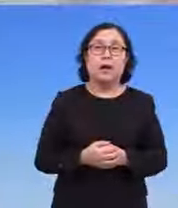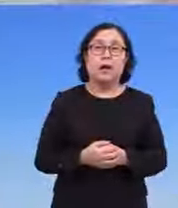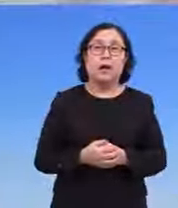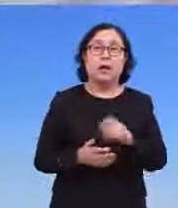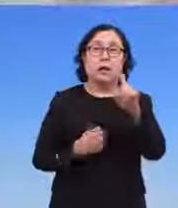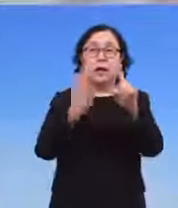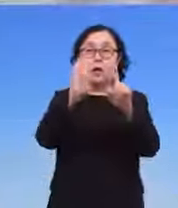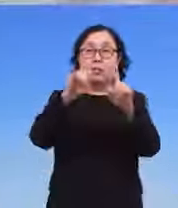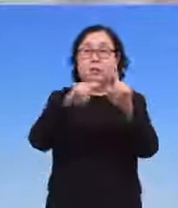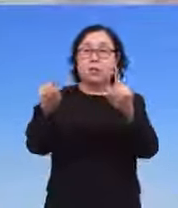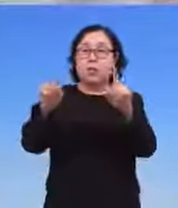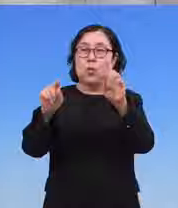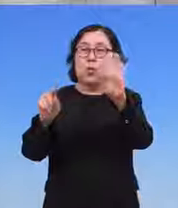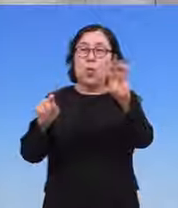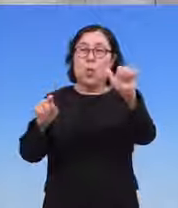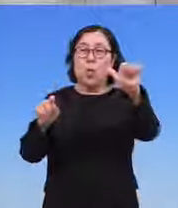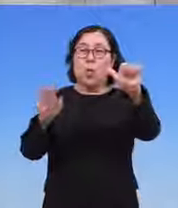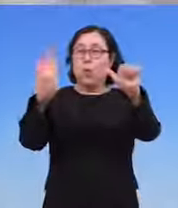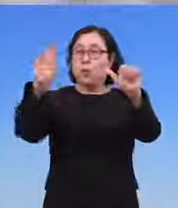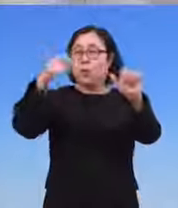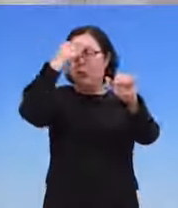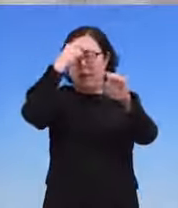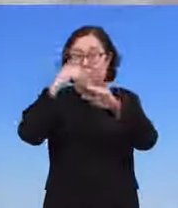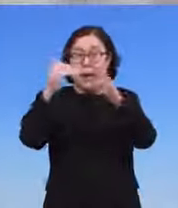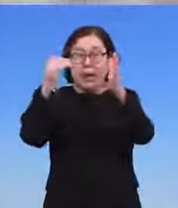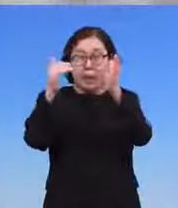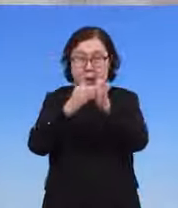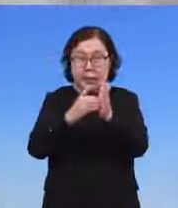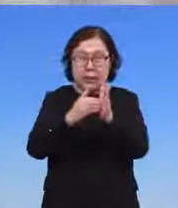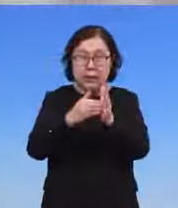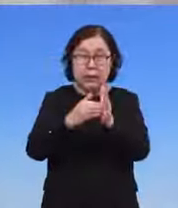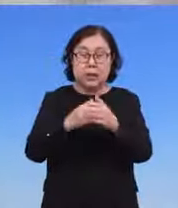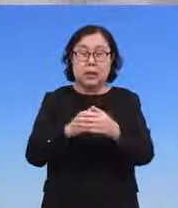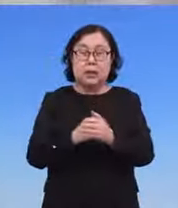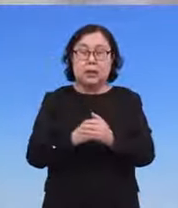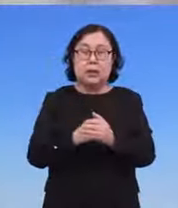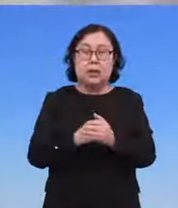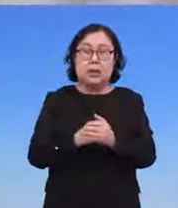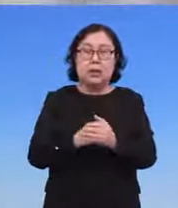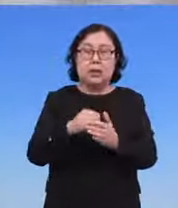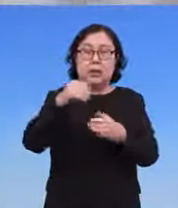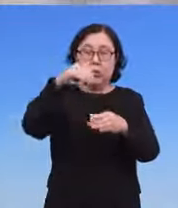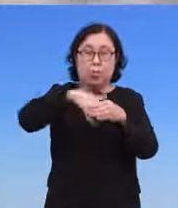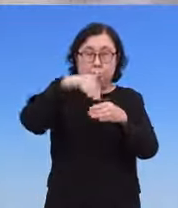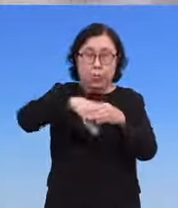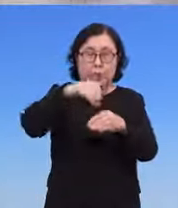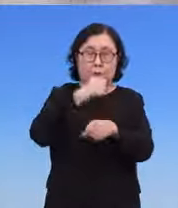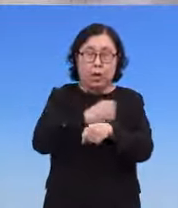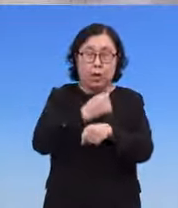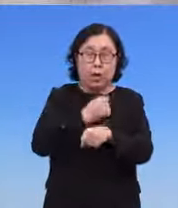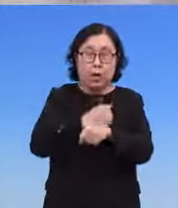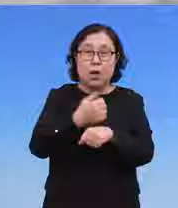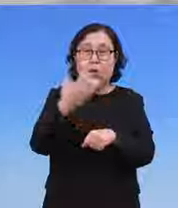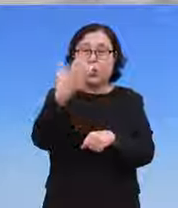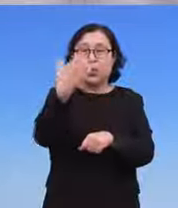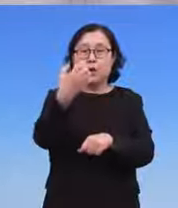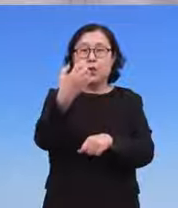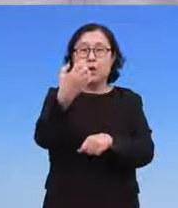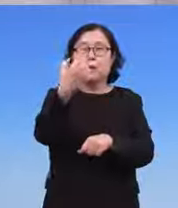무기명 투표 1부부터 5부까지 무기명 투표를 했는데 97%, 약 97%가 찬성을 해준 거예요.